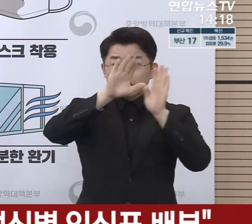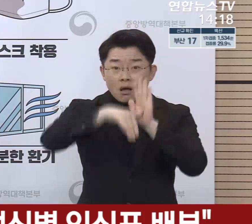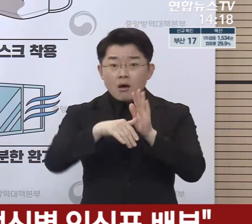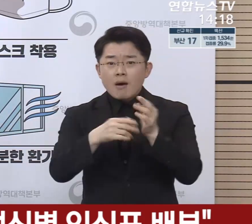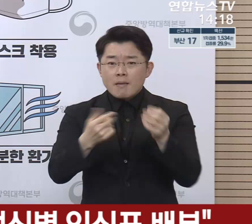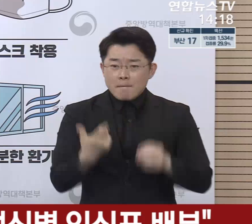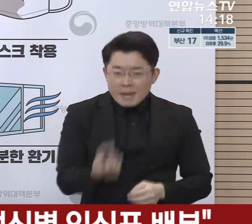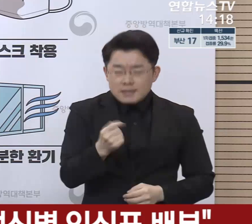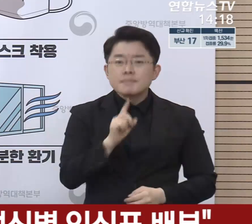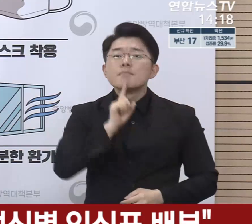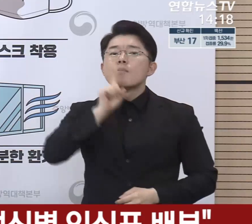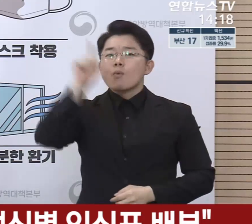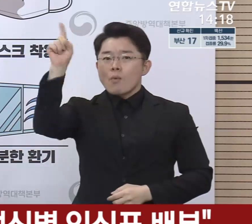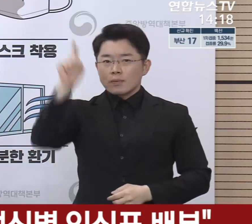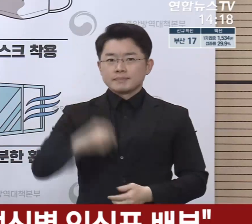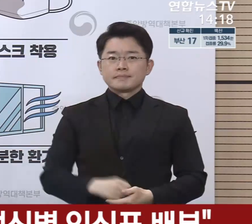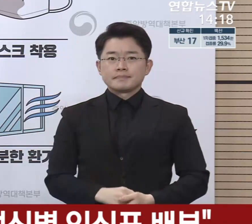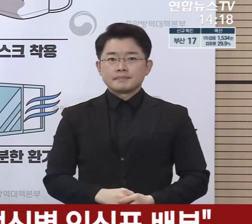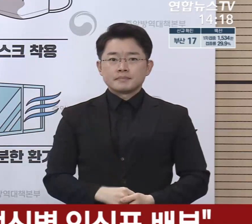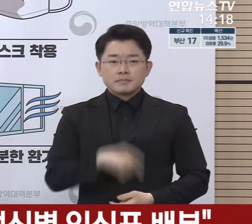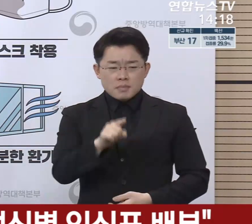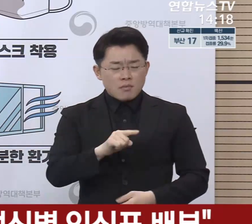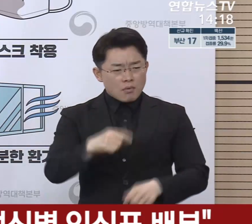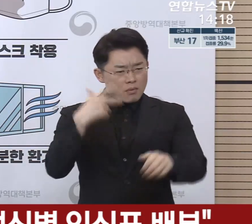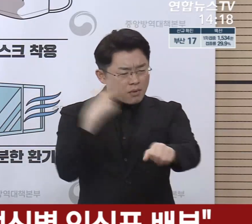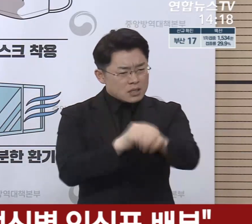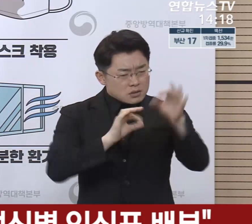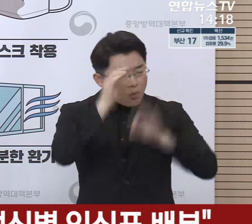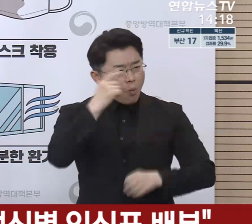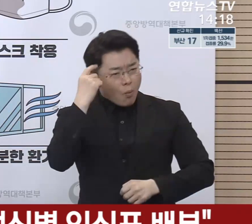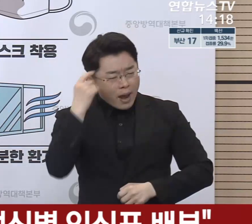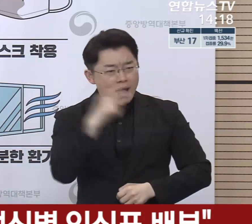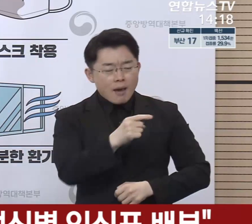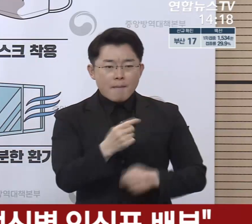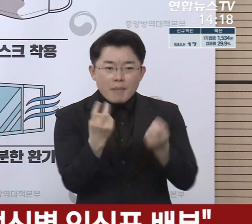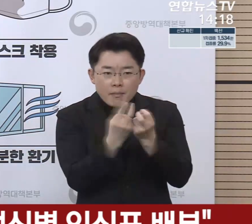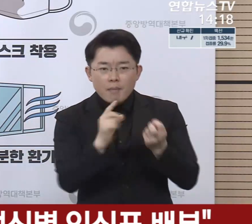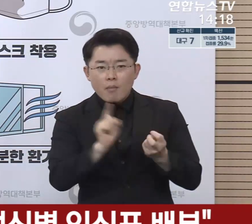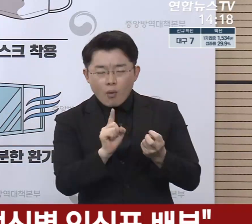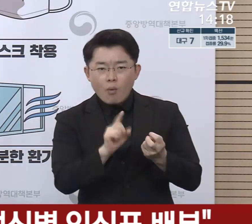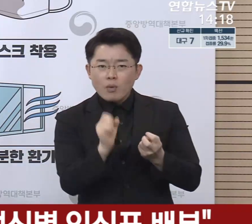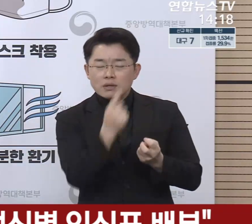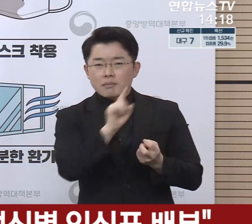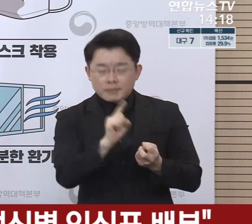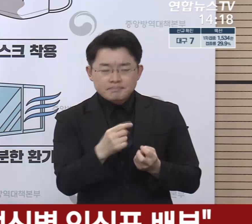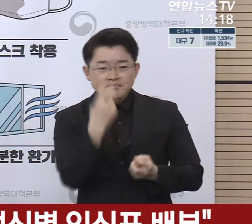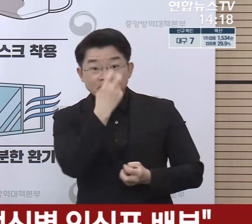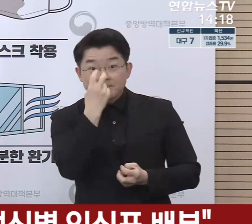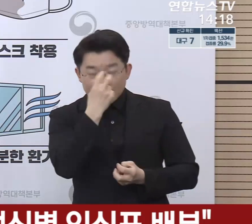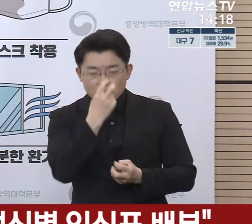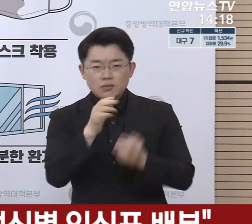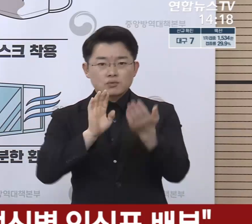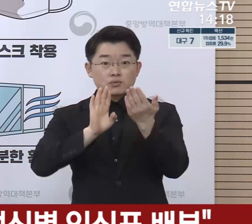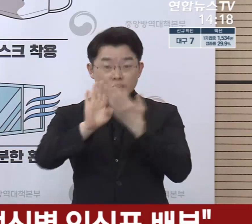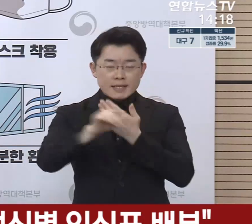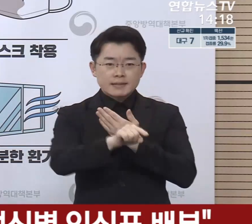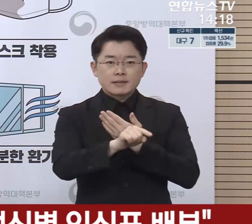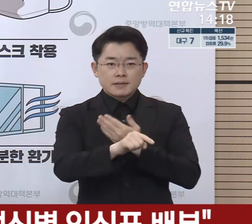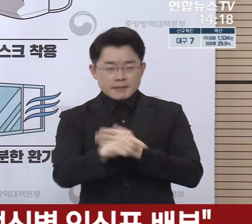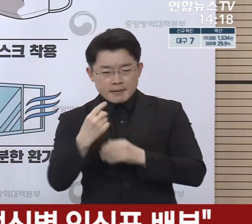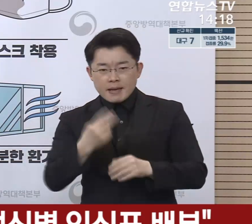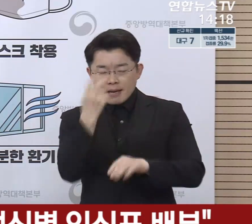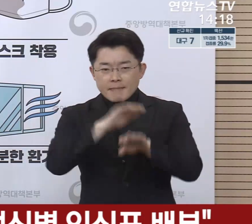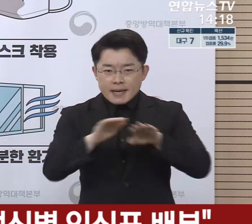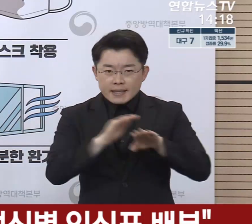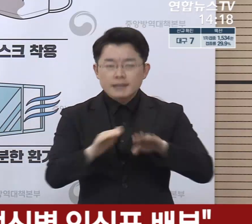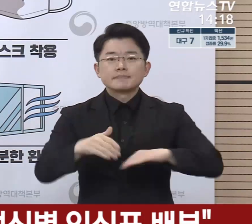즉시 보고하도록 하고 발생 경위나 후속 조치를 연계 보고하는 등 오접종 관련된 보고 체계를